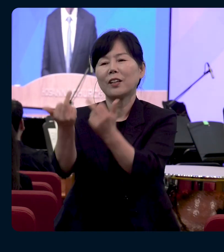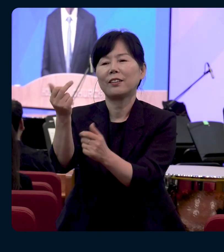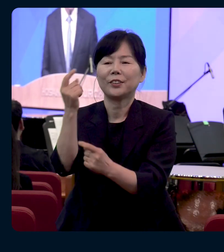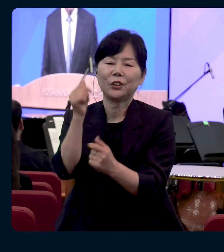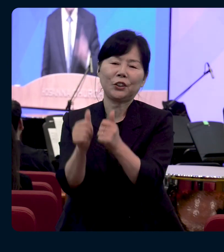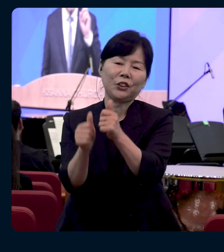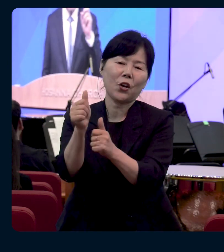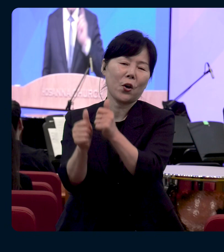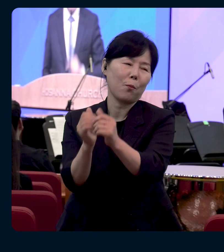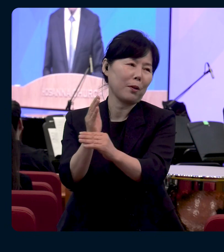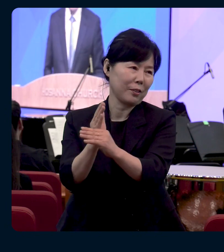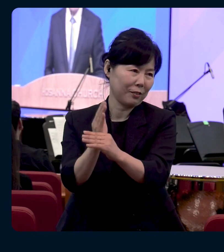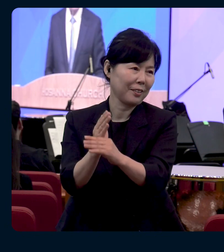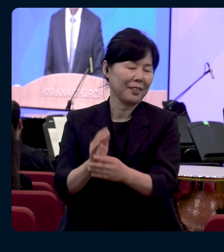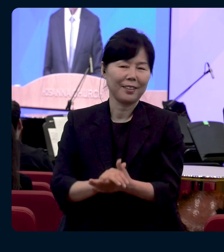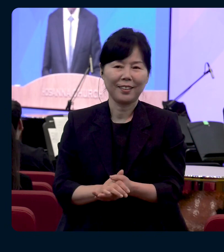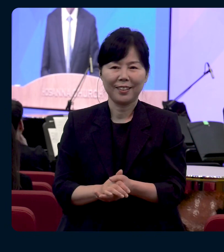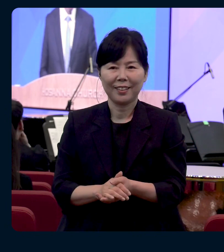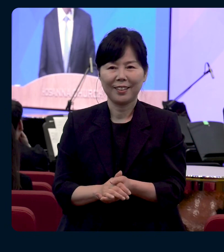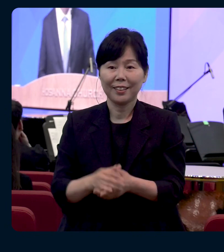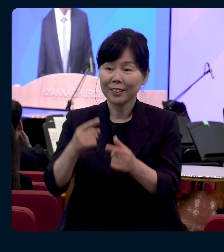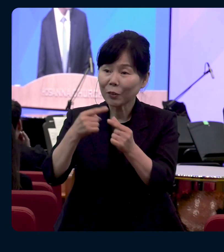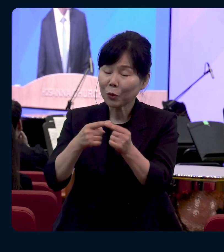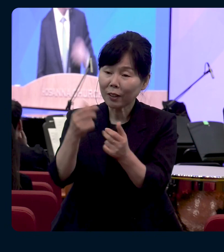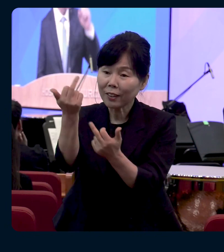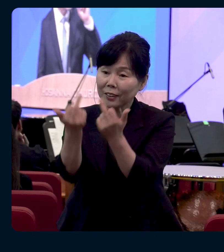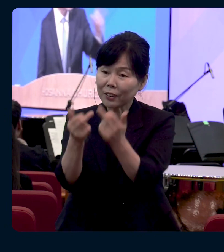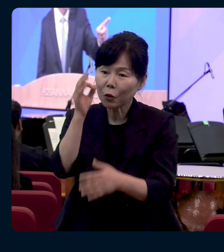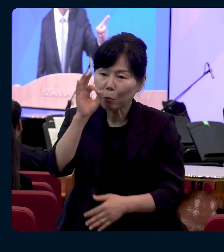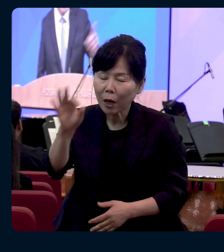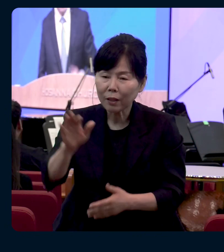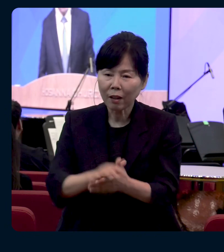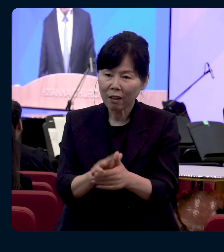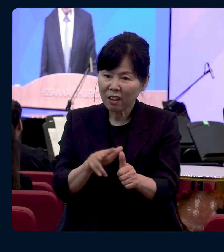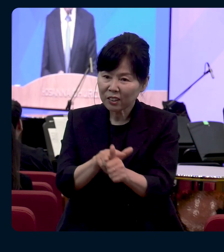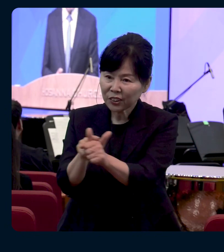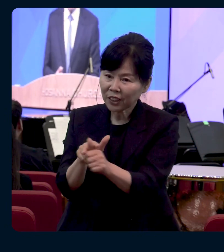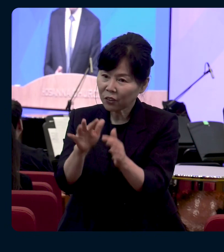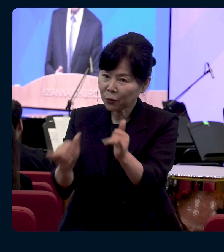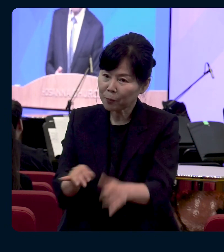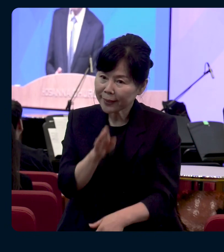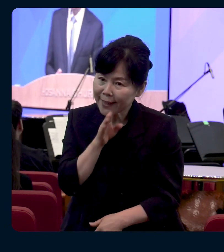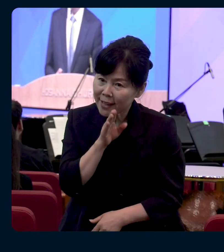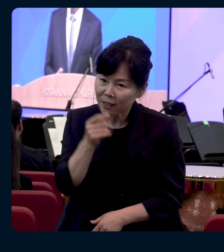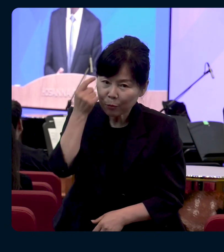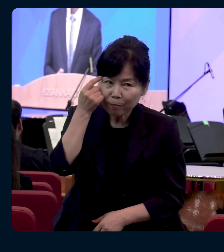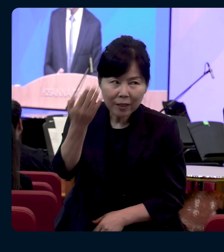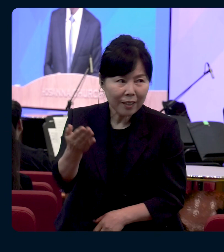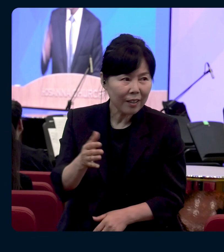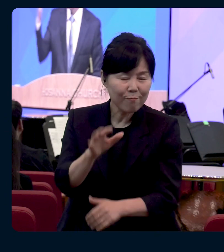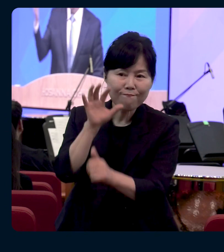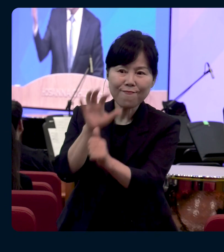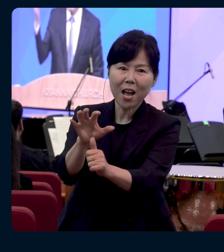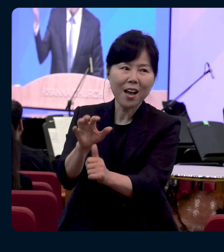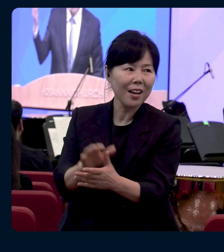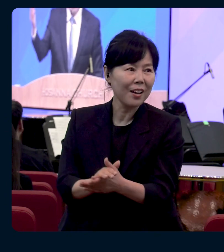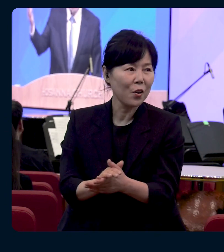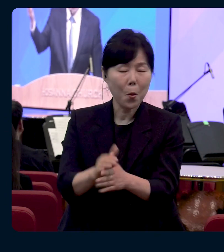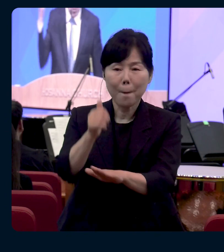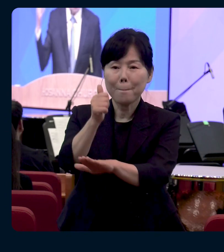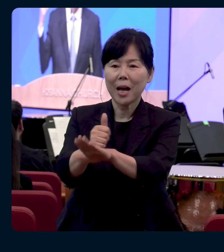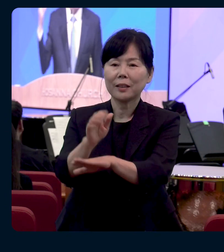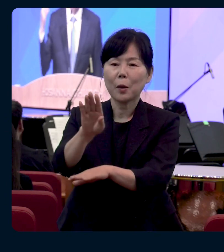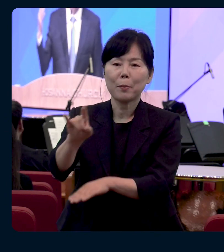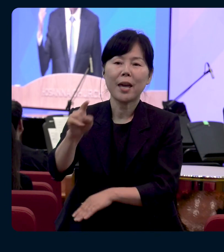것이죠. 처음에는 형제들을 보고 정탐꾼이 아니냐라고 몰아세우면서 막내